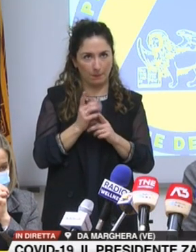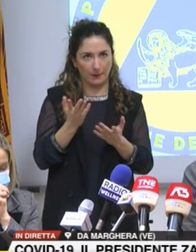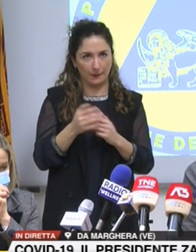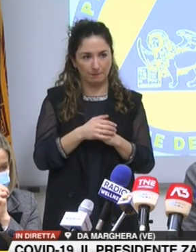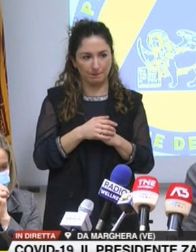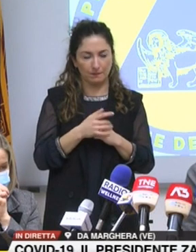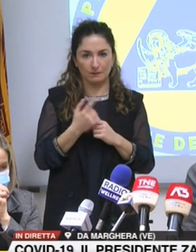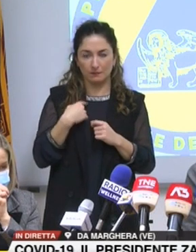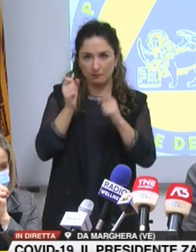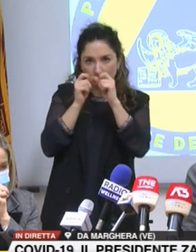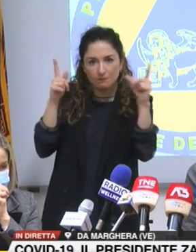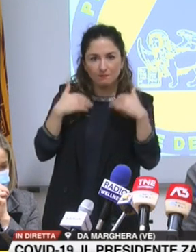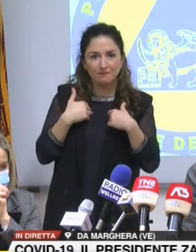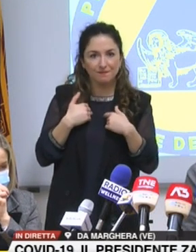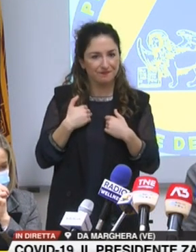quasi anche una sorpresa, no?